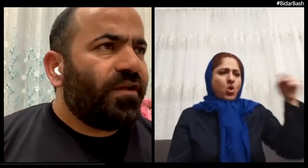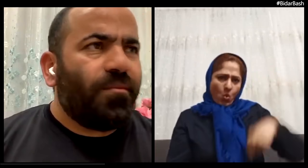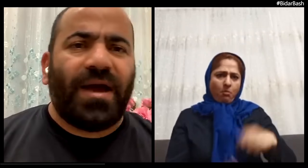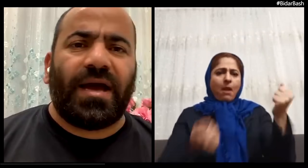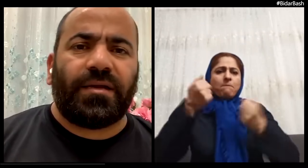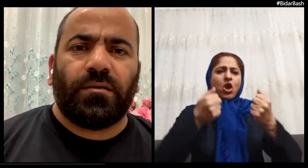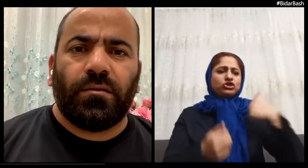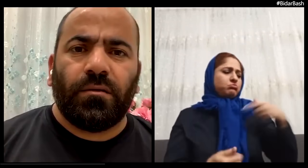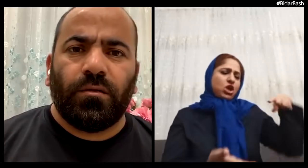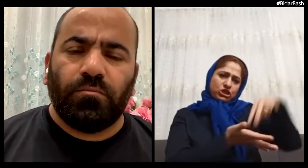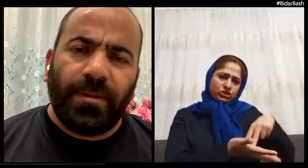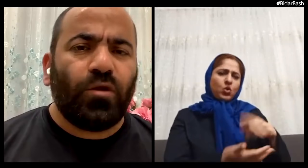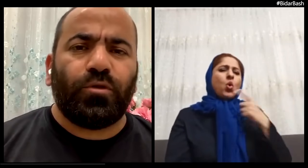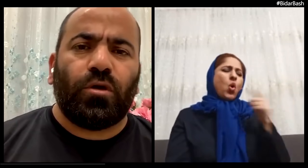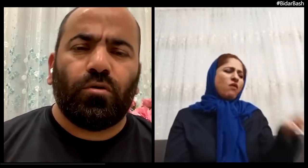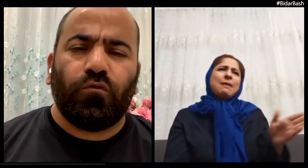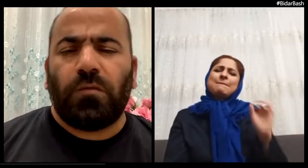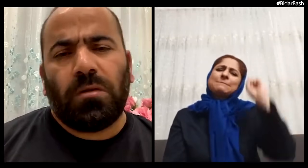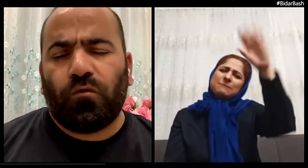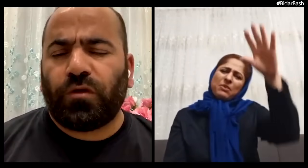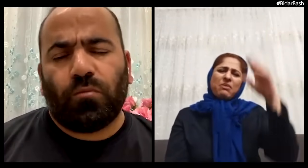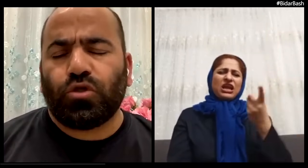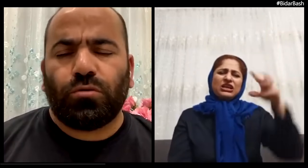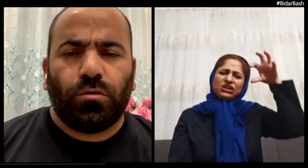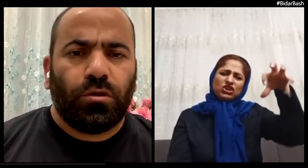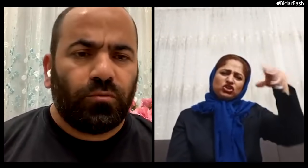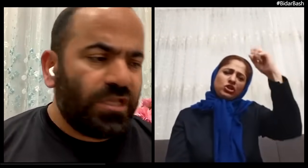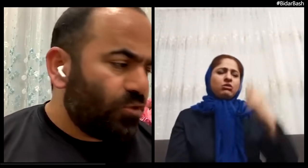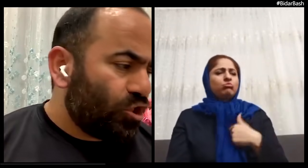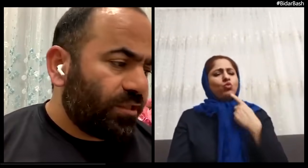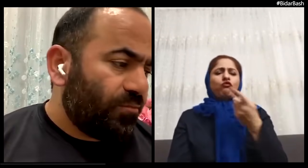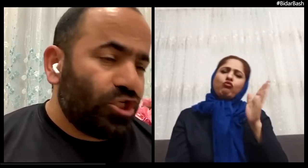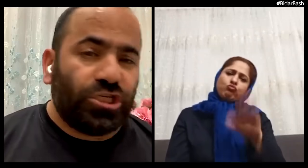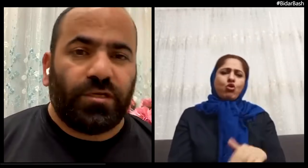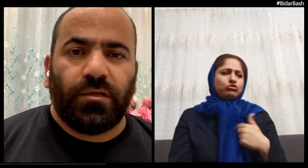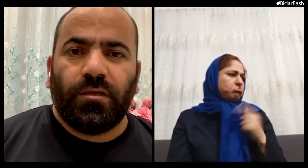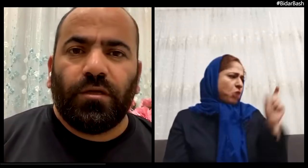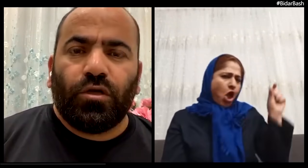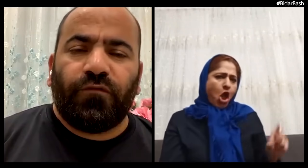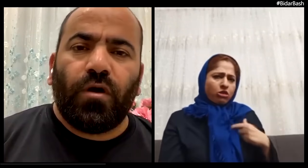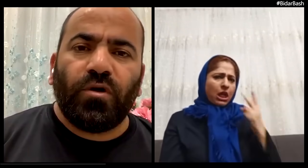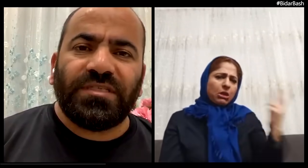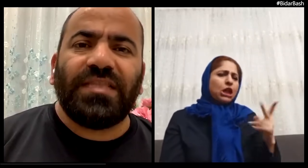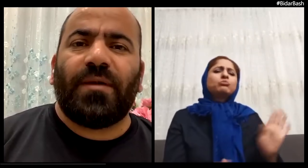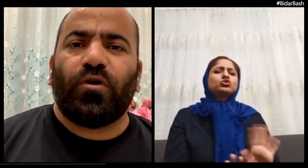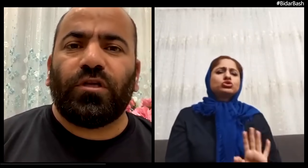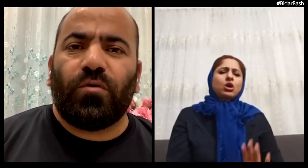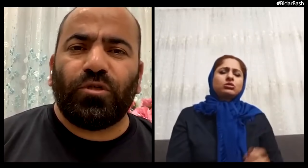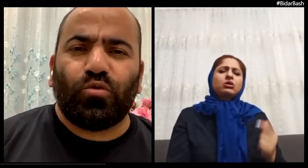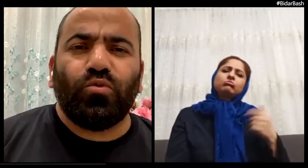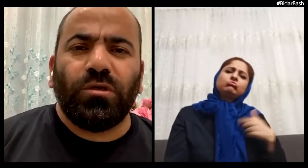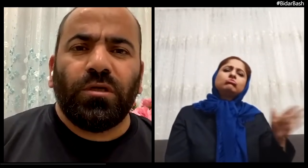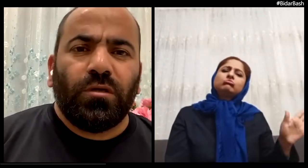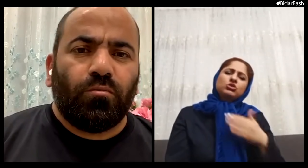ببر فلان مقر، ببر و بیا. گفت منم گفتم باش، نمیشناختم کیه. گفت آقا ما زدیم از